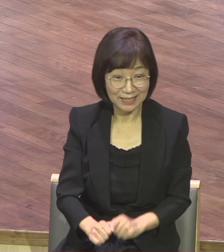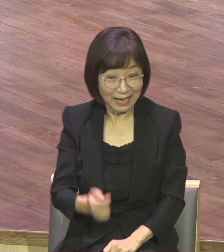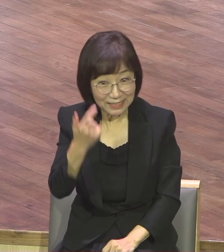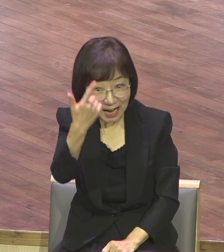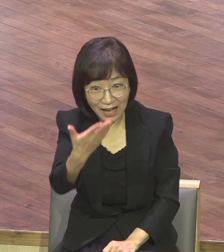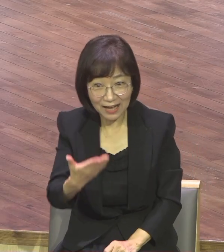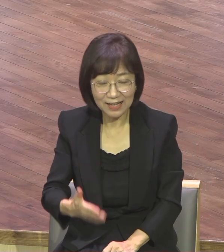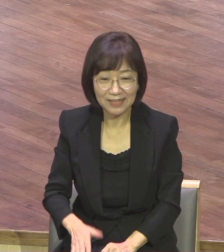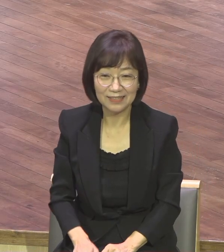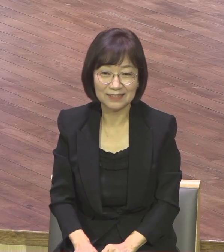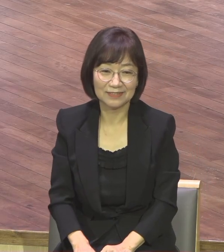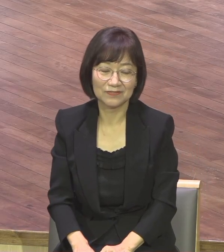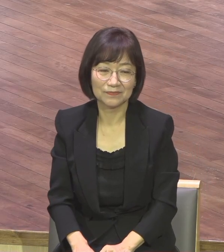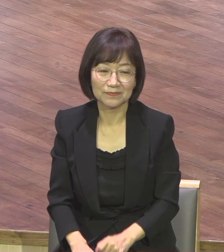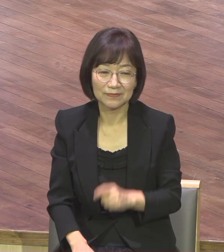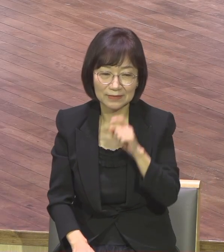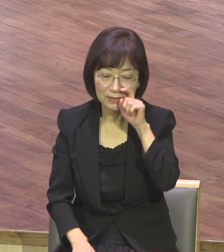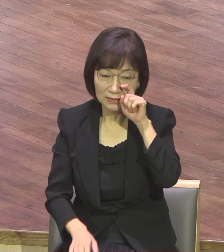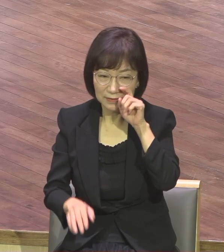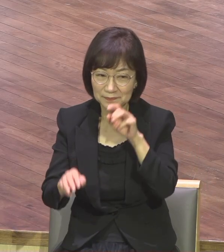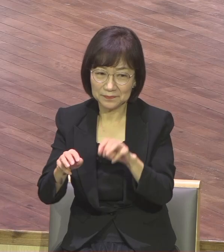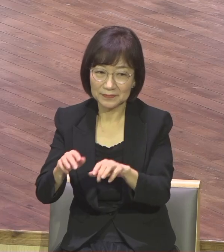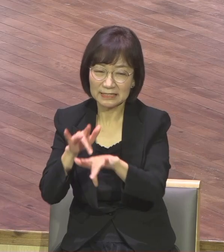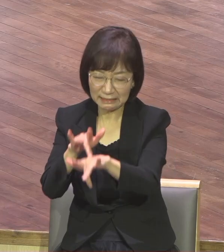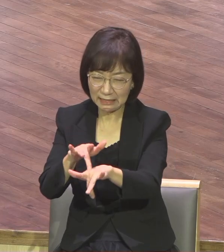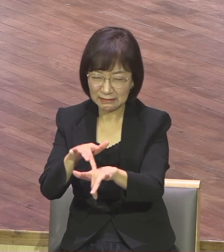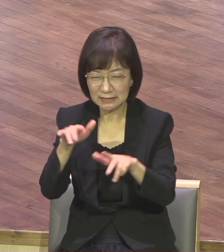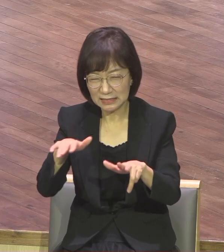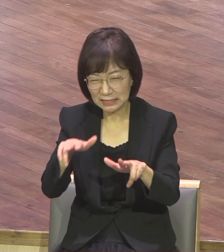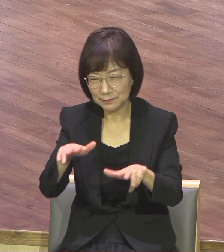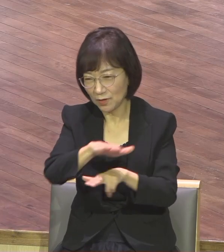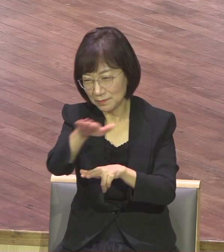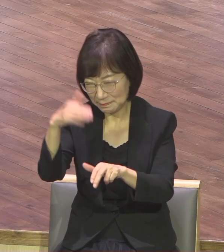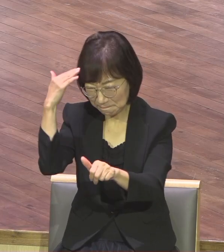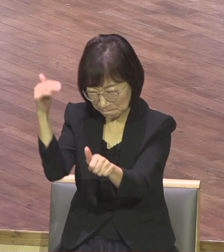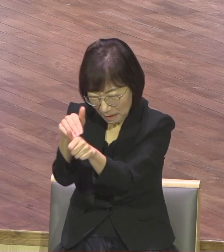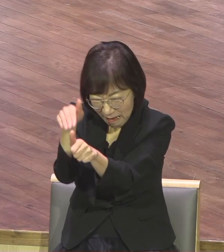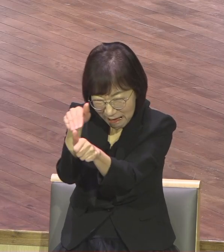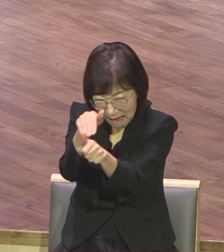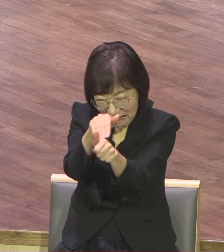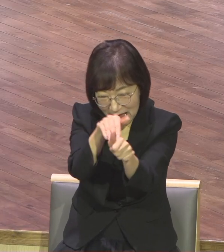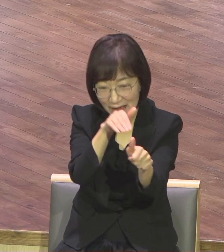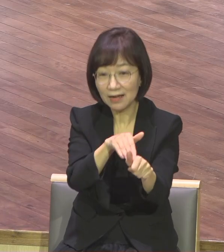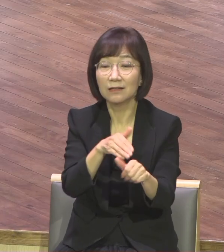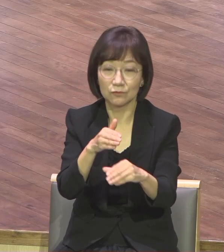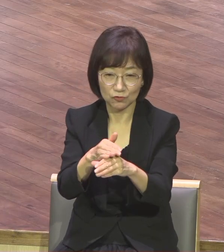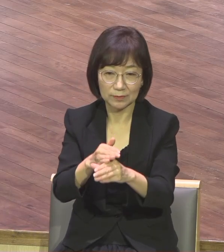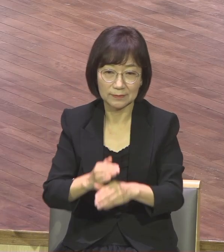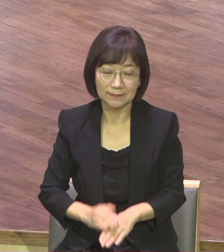거기에 집중하도록 사단은 지금도 여러분을 속이고 있습니다.